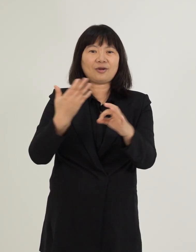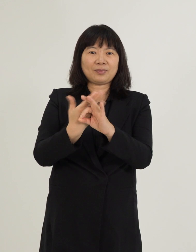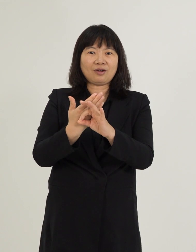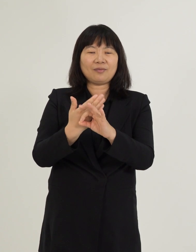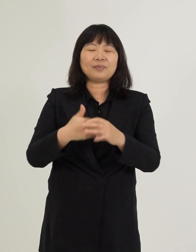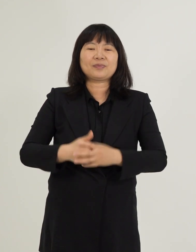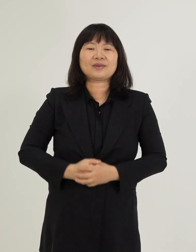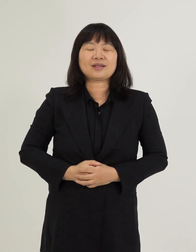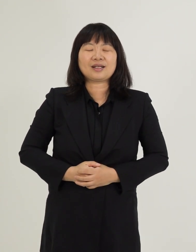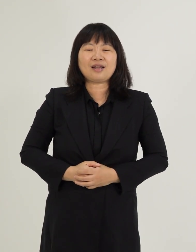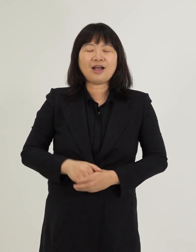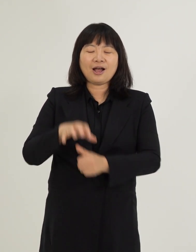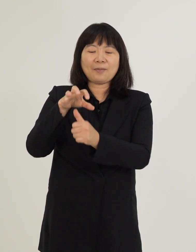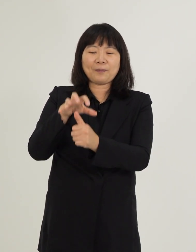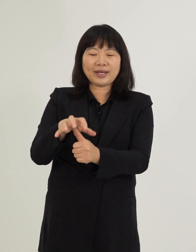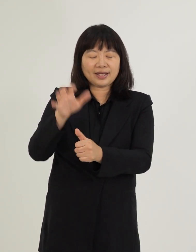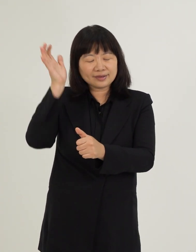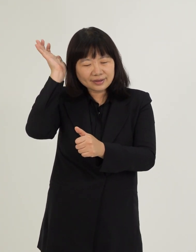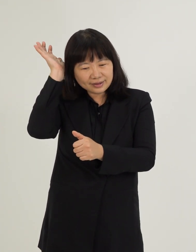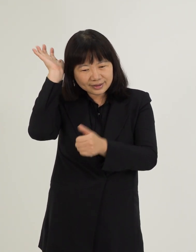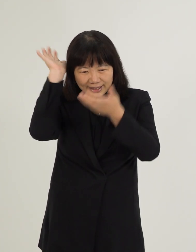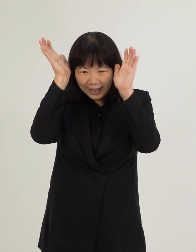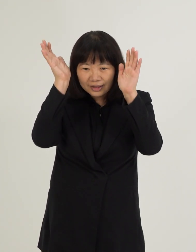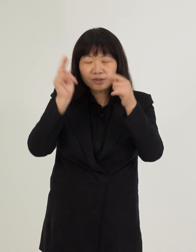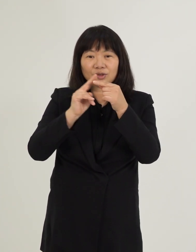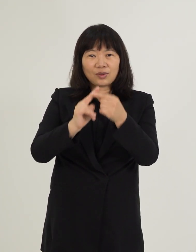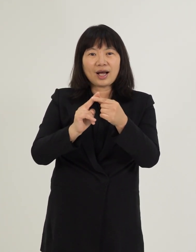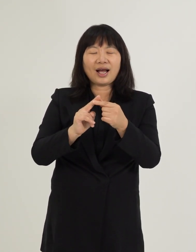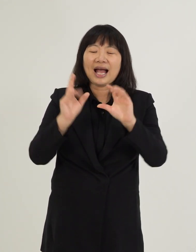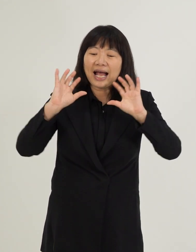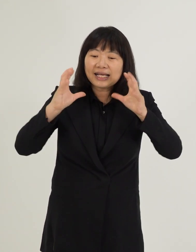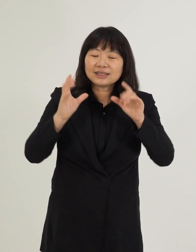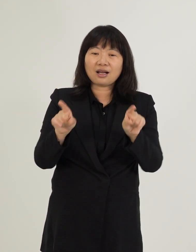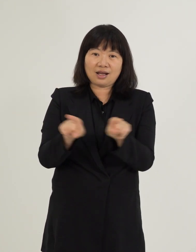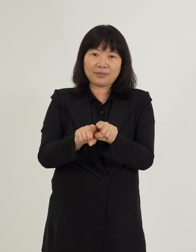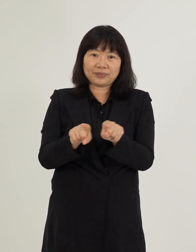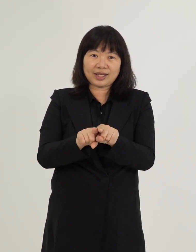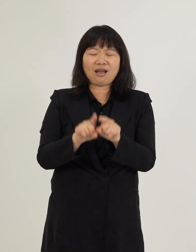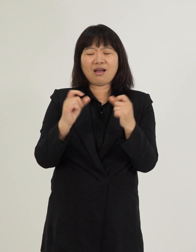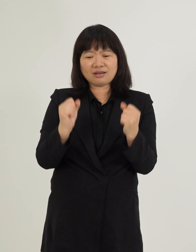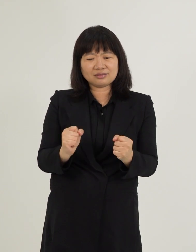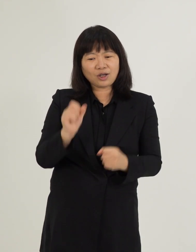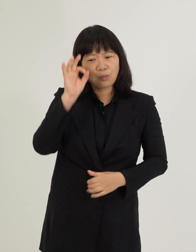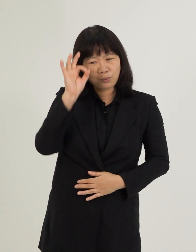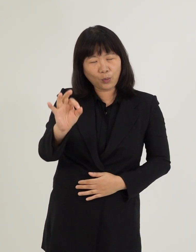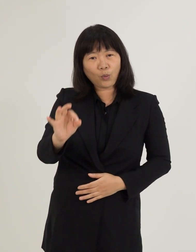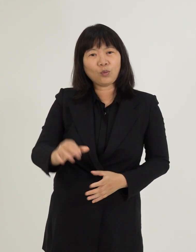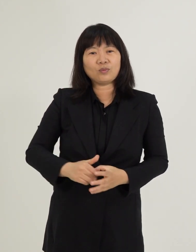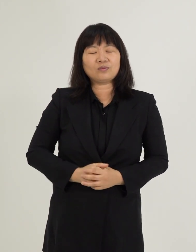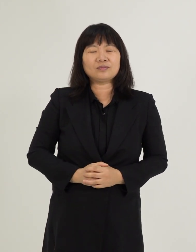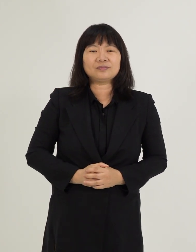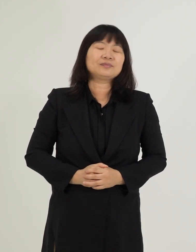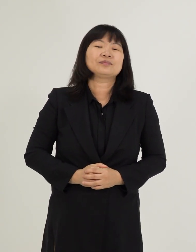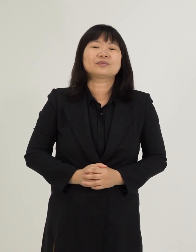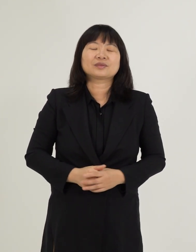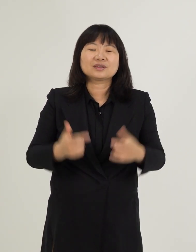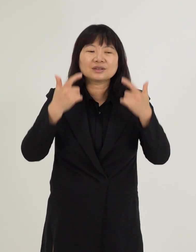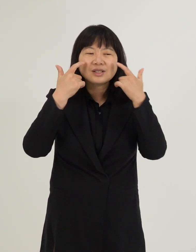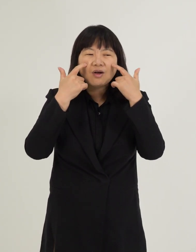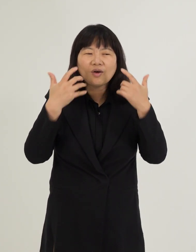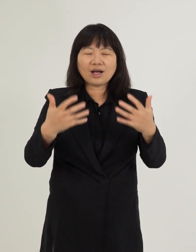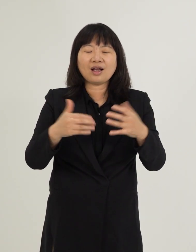곧 메인 나귀와 나귀 새끼가 함께 있는 것을 보리니, 여기